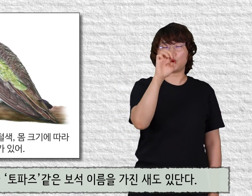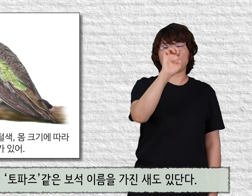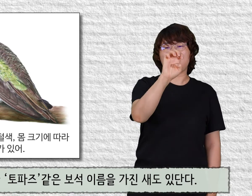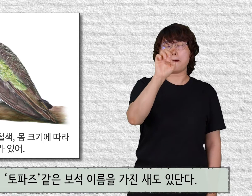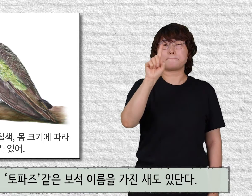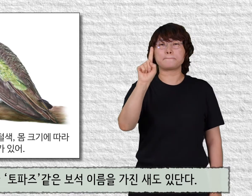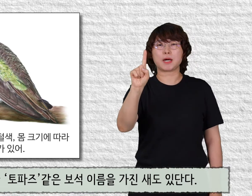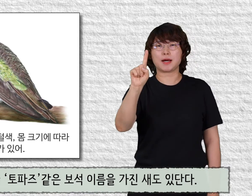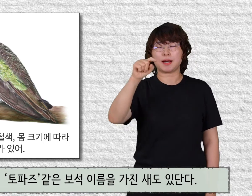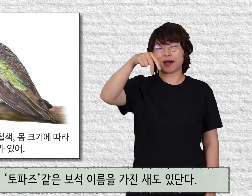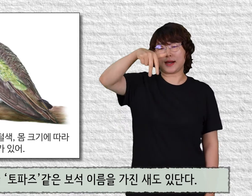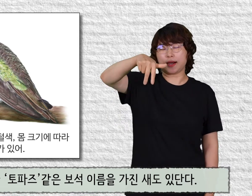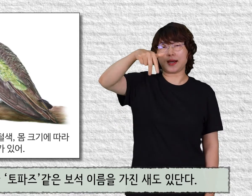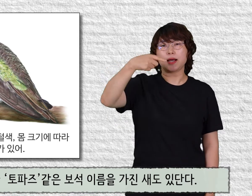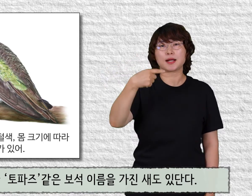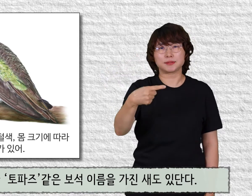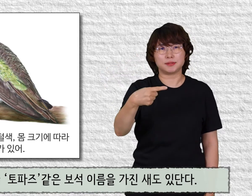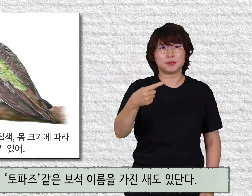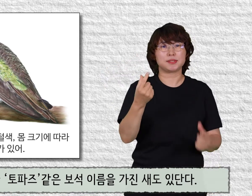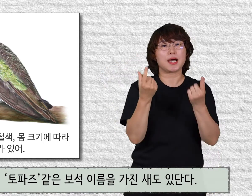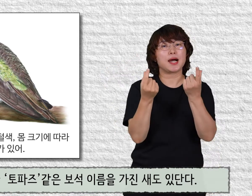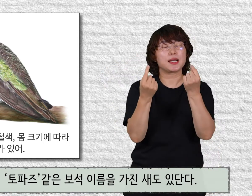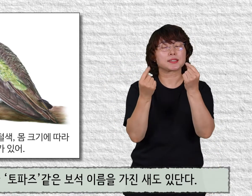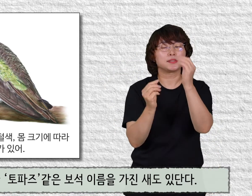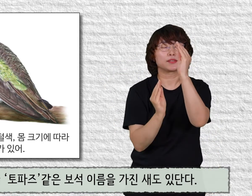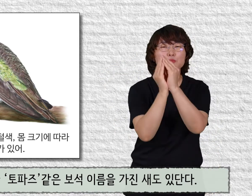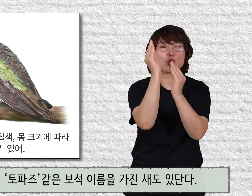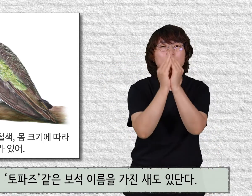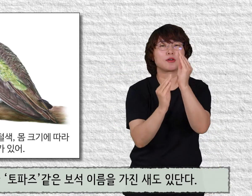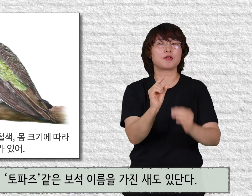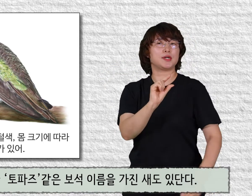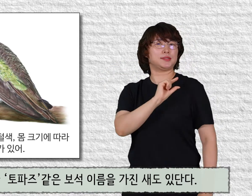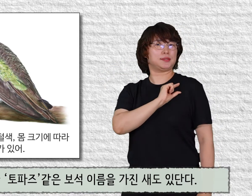토파즈 같은 보석 이름을 가진 새도 있단다.